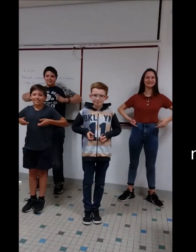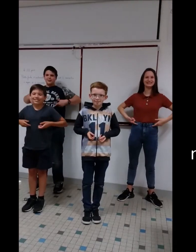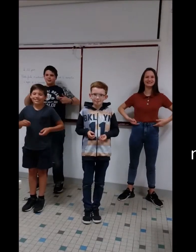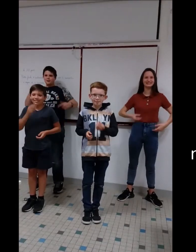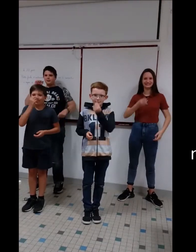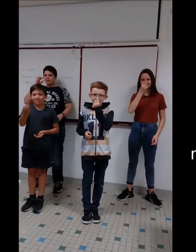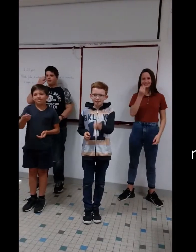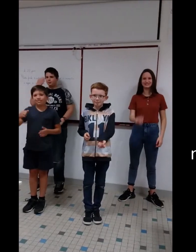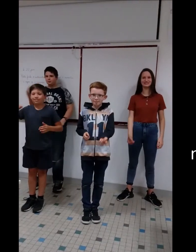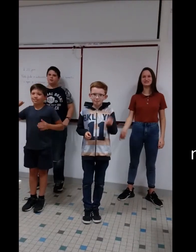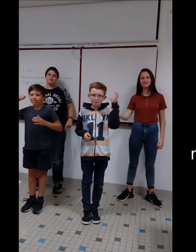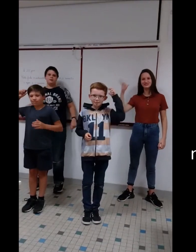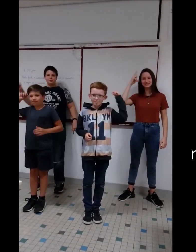milieu. On l'offre l'école.